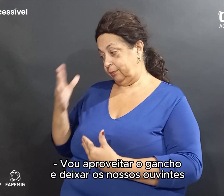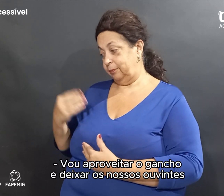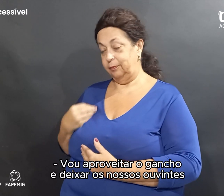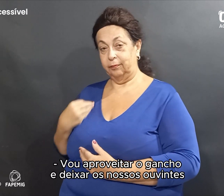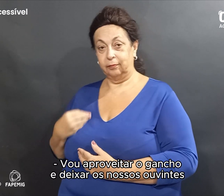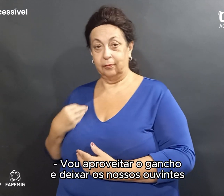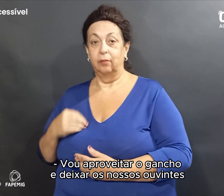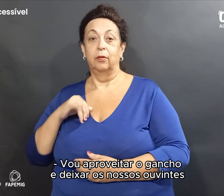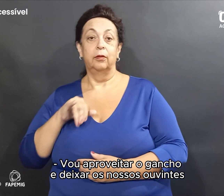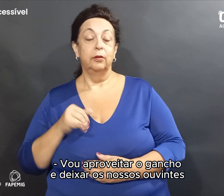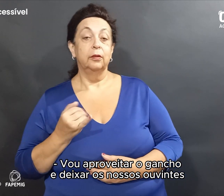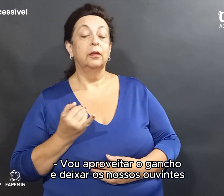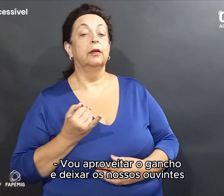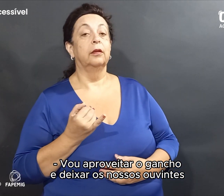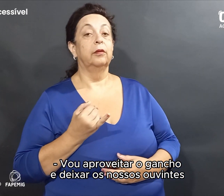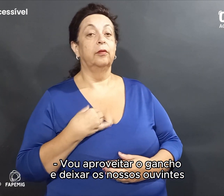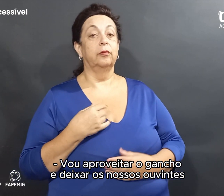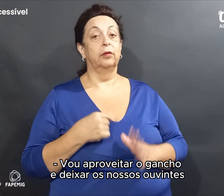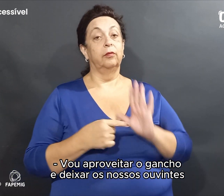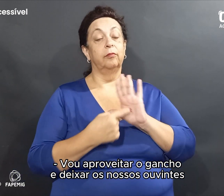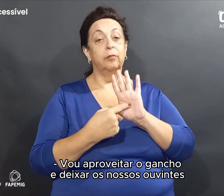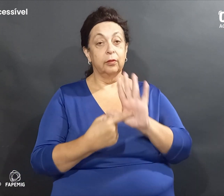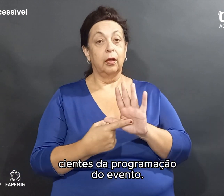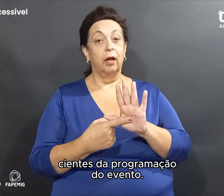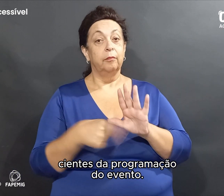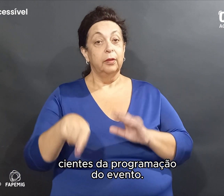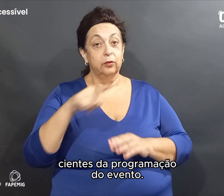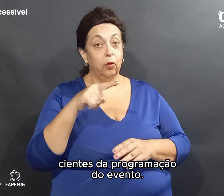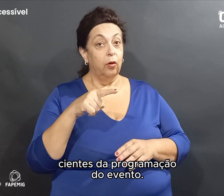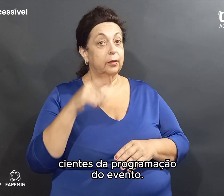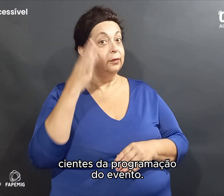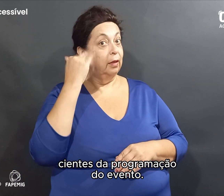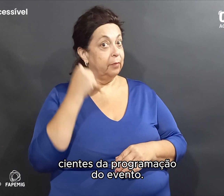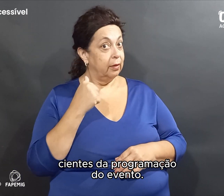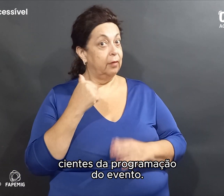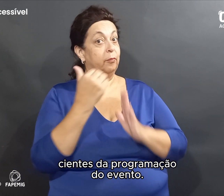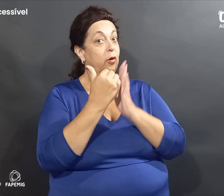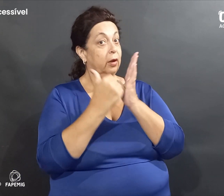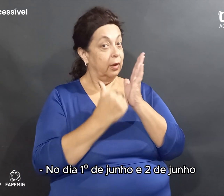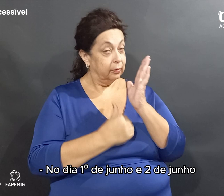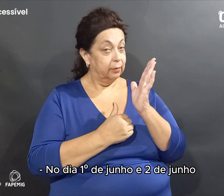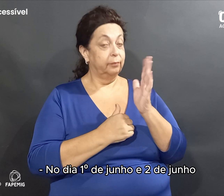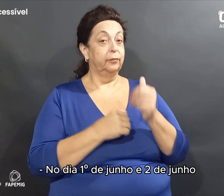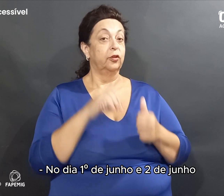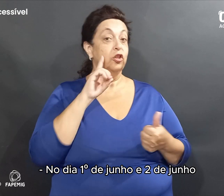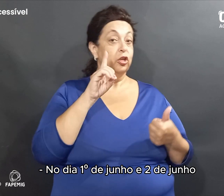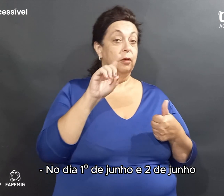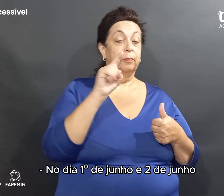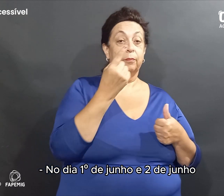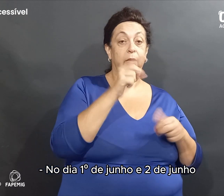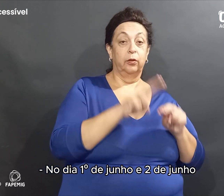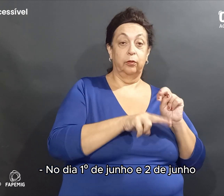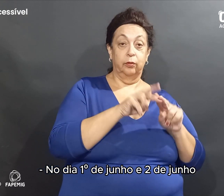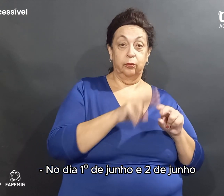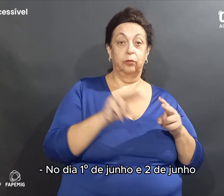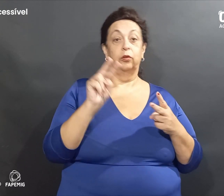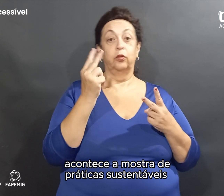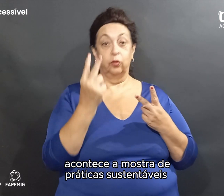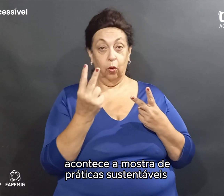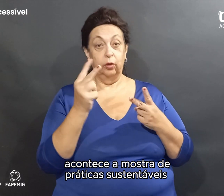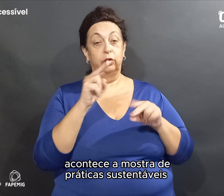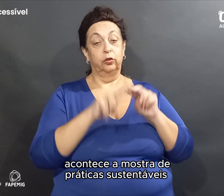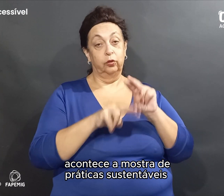participação. Vou aproveitar o gancho e deixar os nossos ouvintes cientes da programação do evento. No dia 1º de junho e 2 de